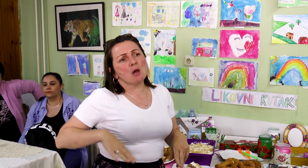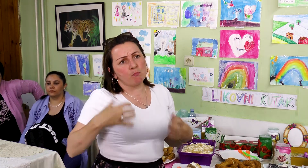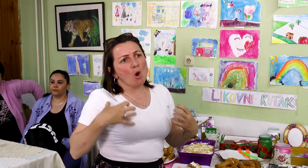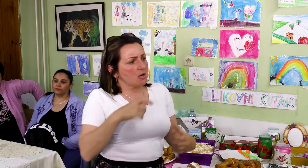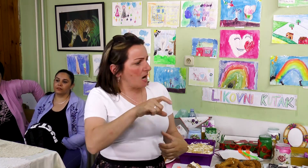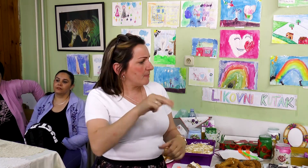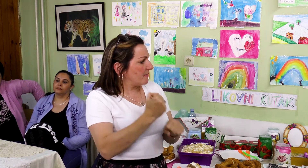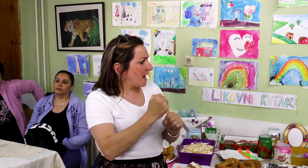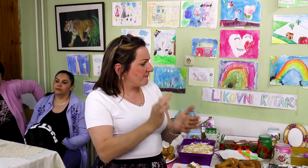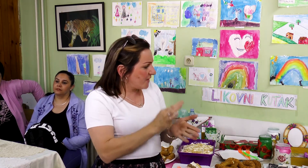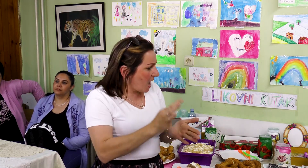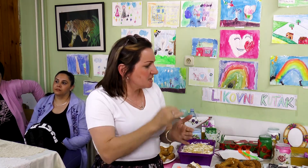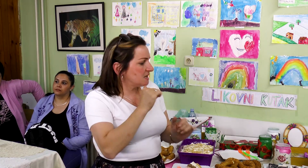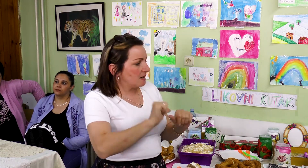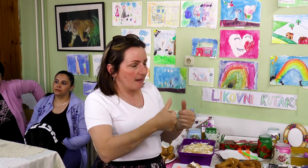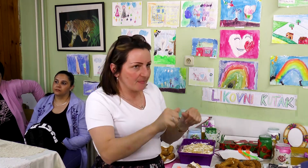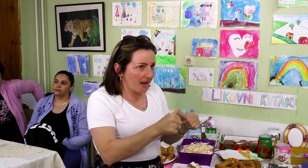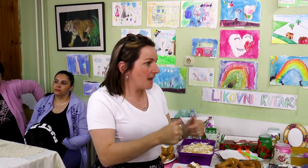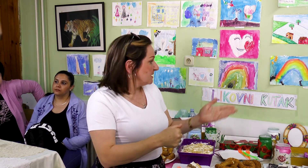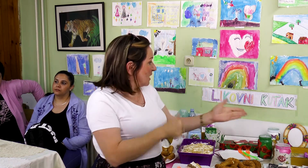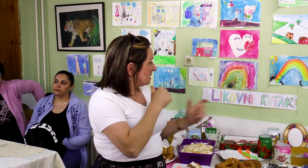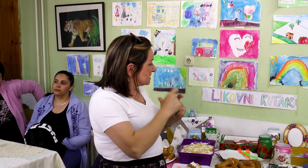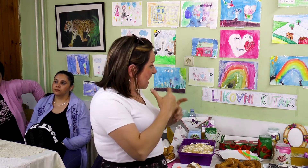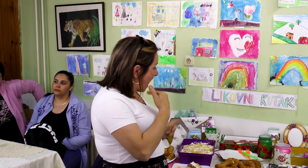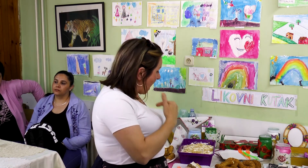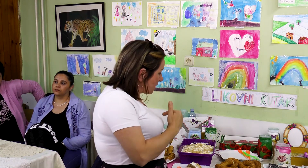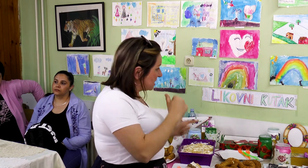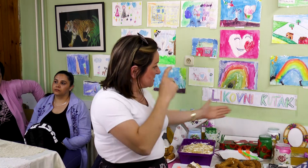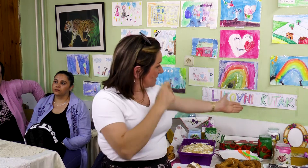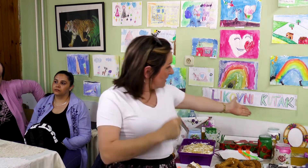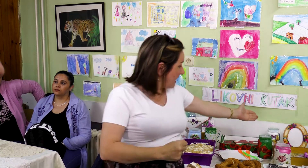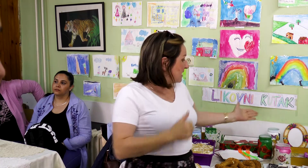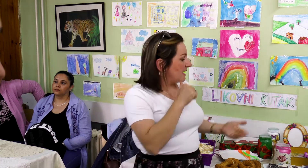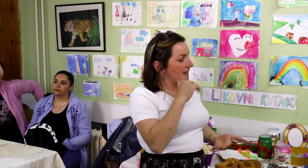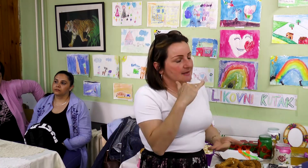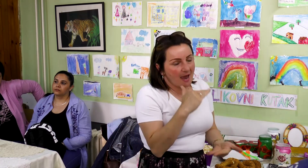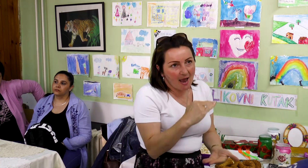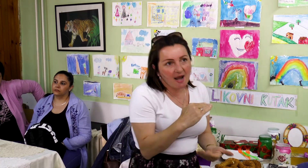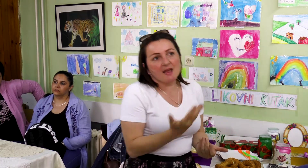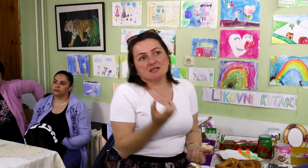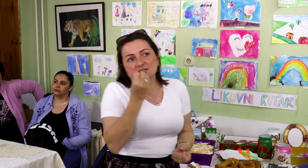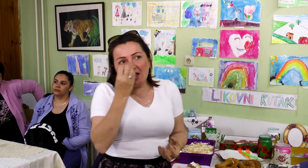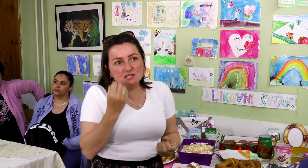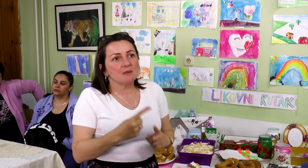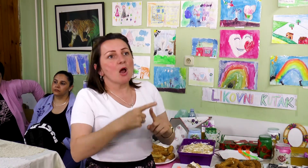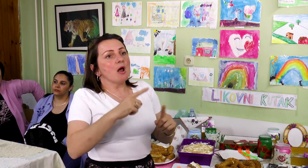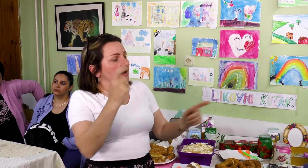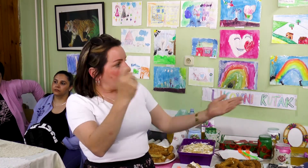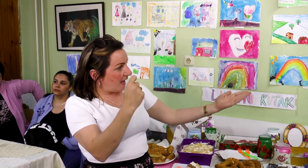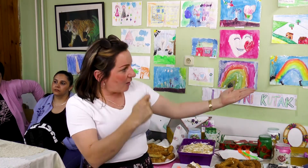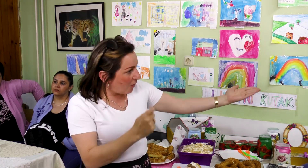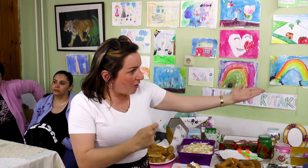sve. Mhm. Da. Drugi predstavnice su radile i vez i pravljenje